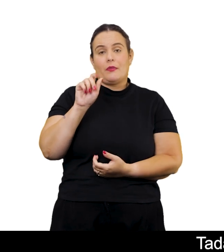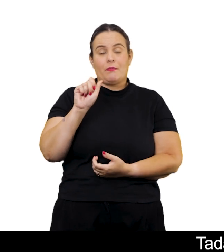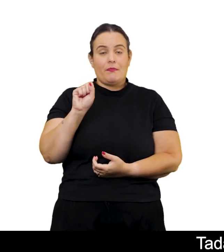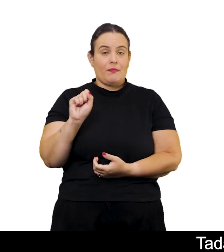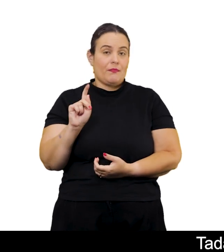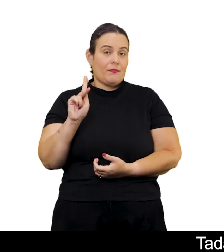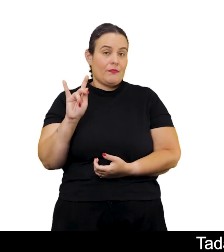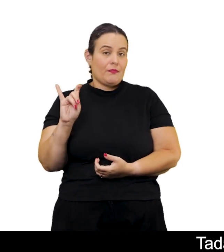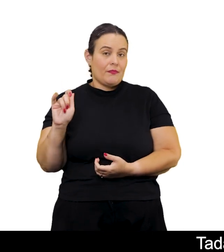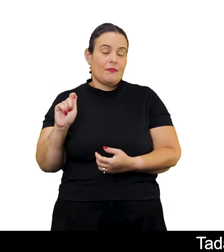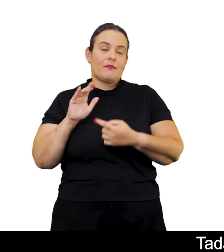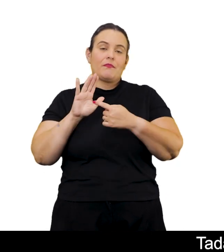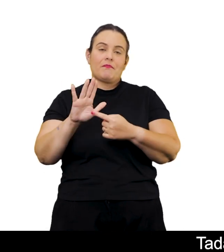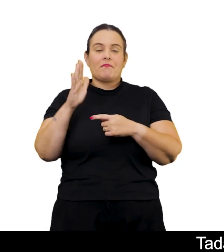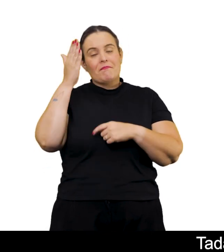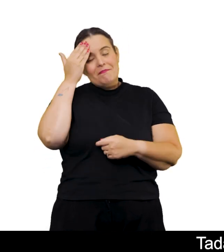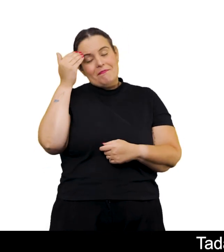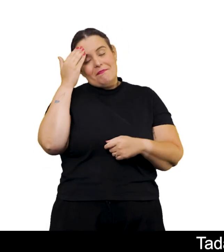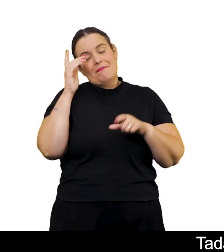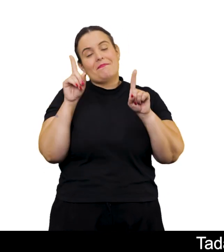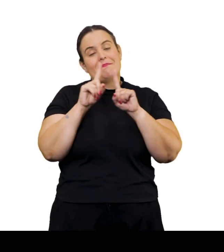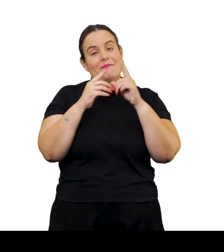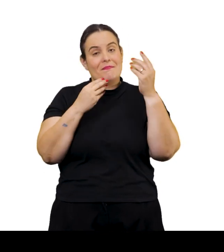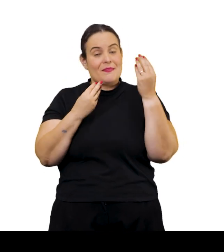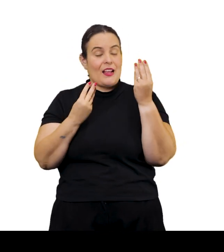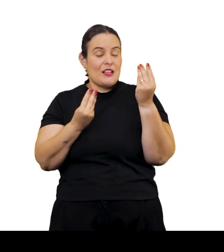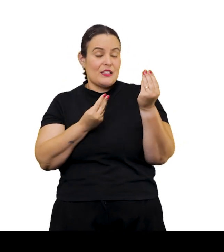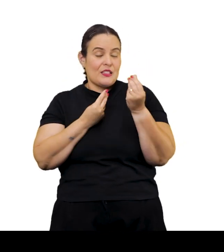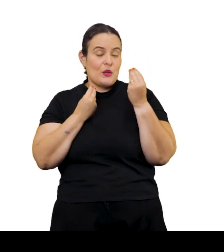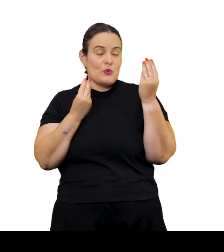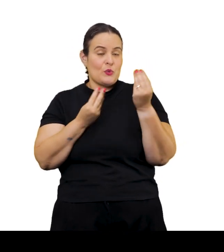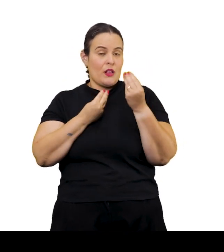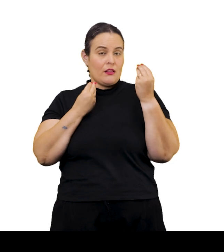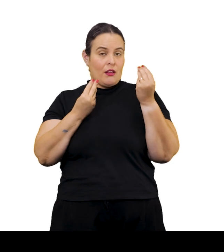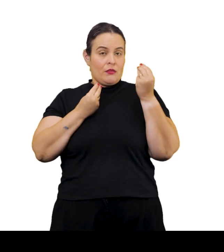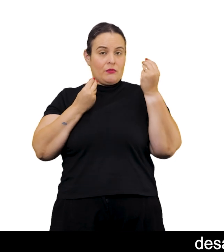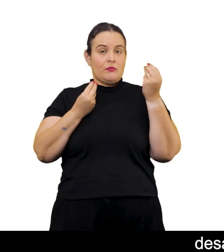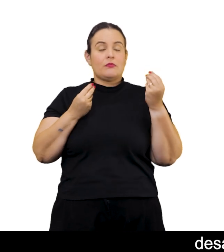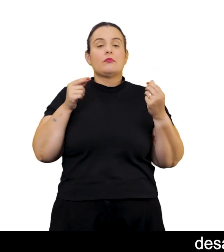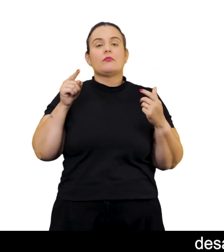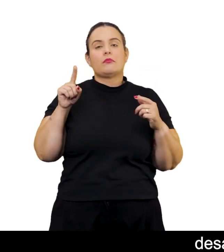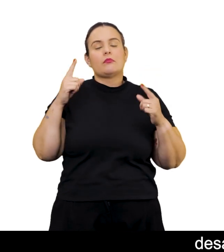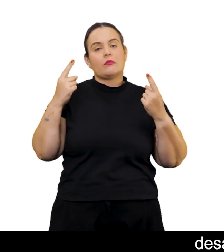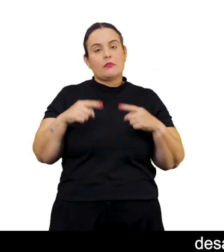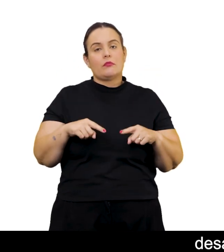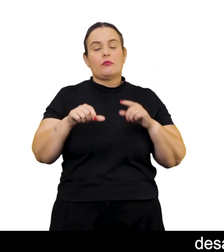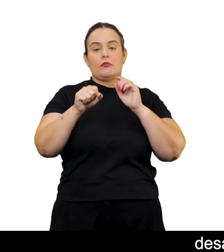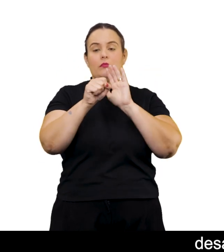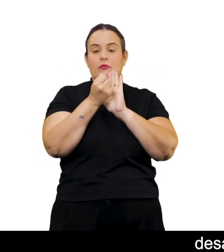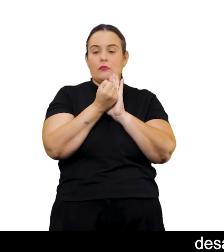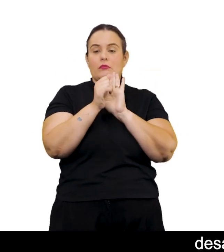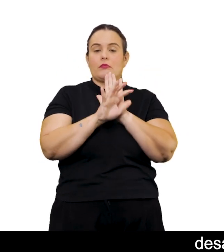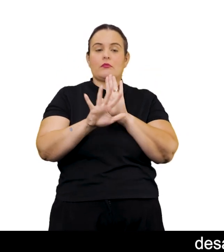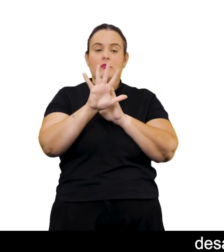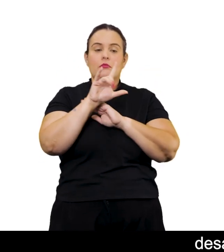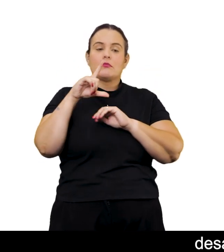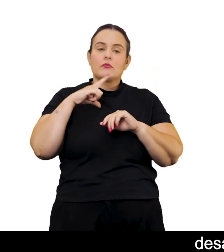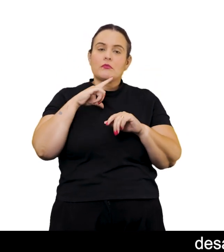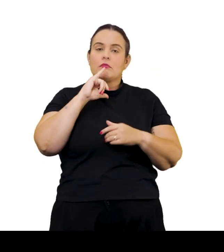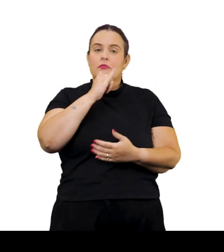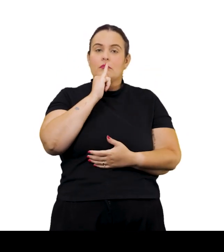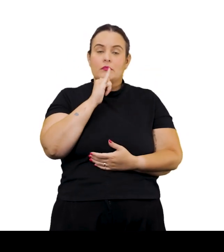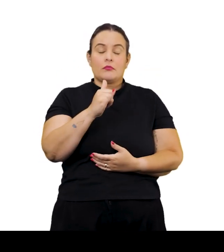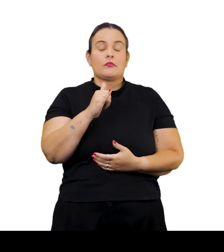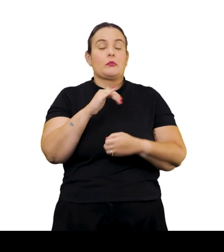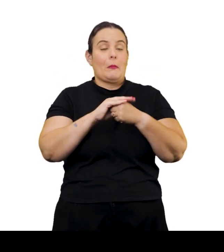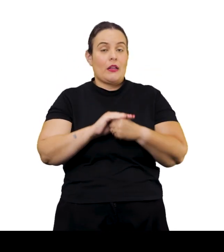Tadaskia posiciona o afeto e a sensualidade no centro de sua narrativa visual, desafiando os estereótipos e as narrativas de